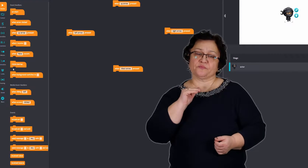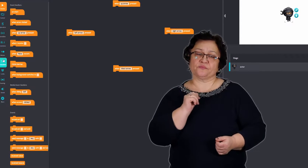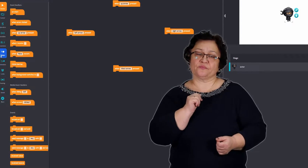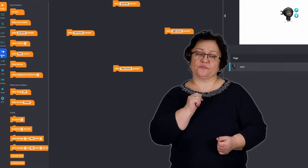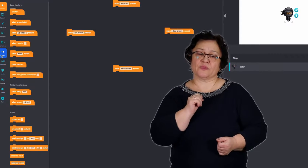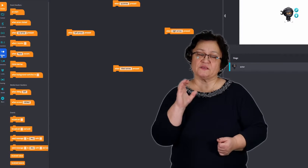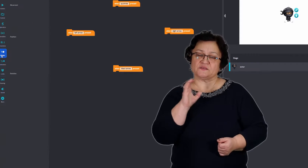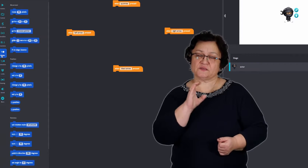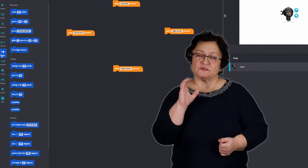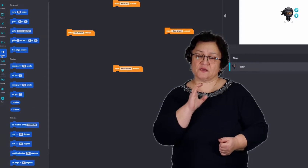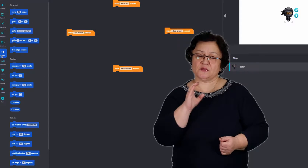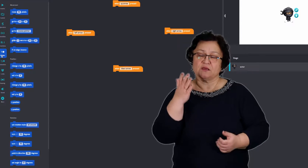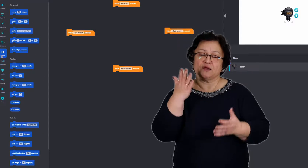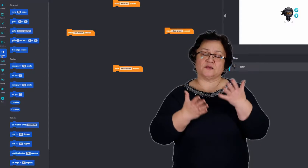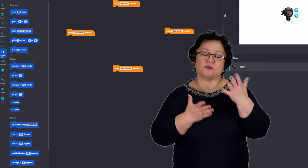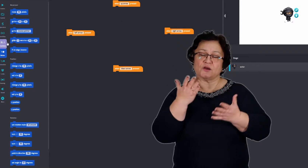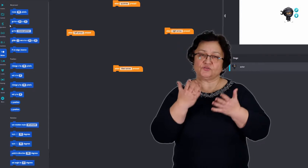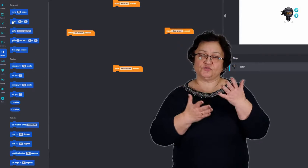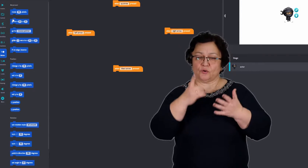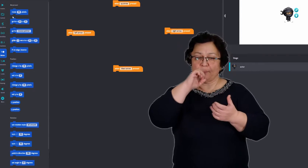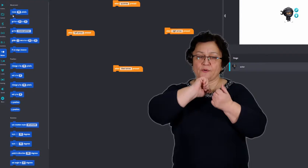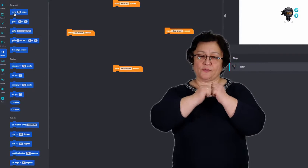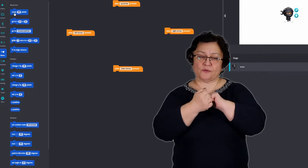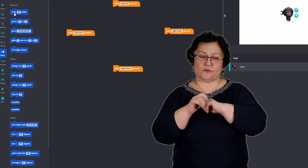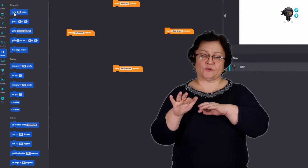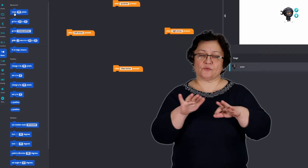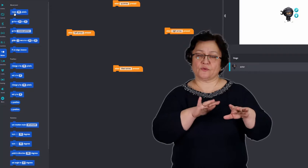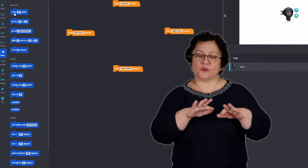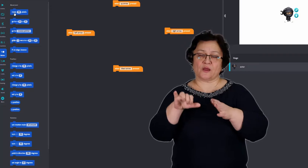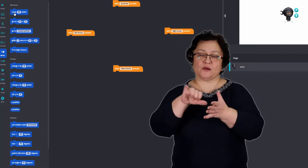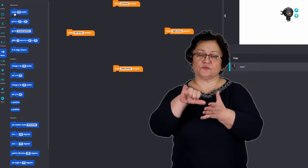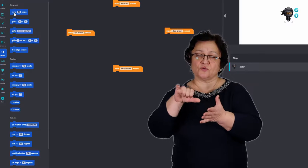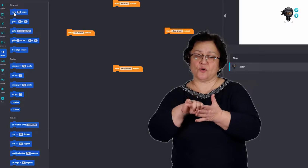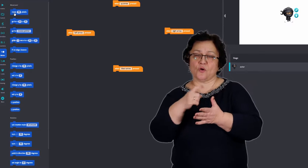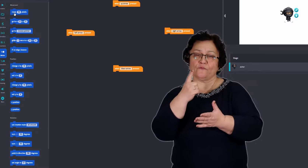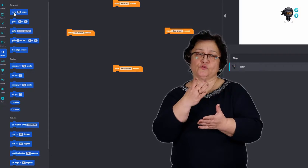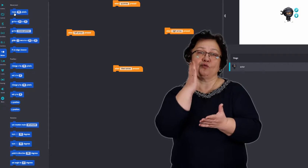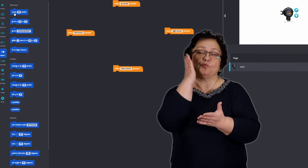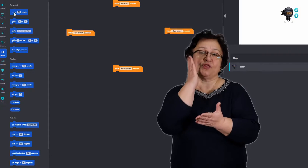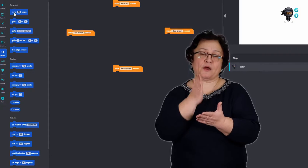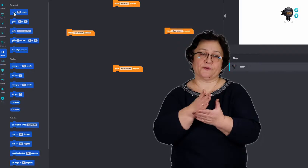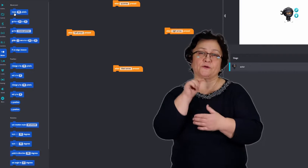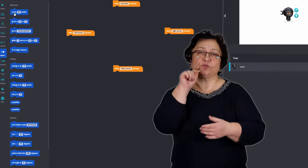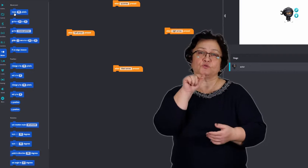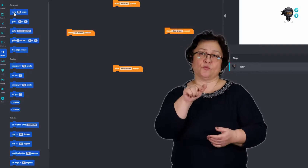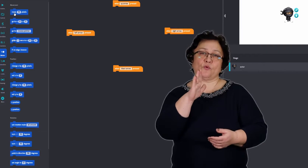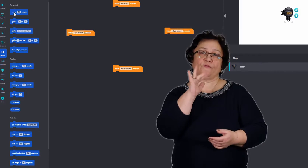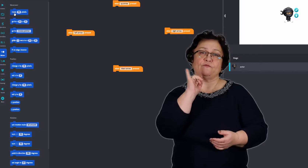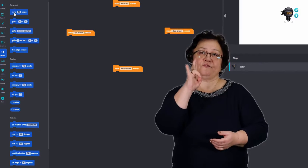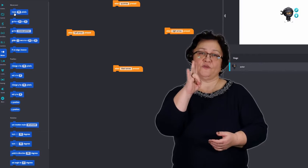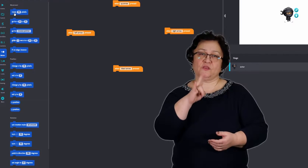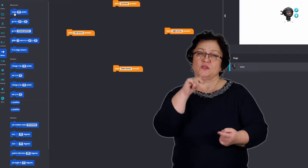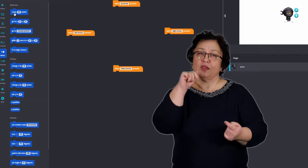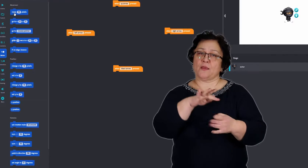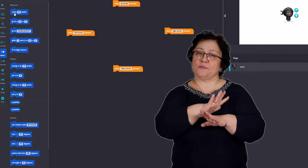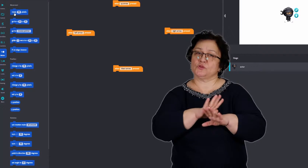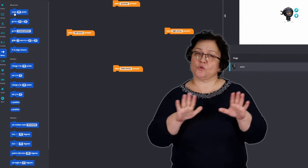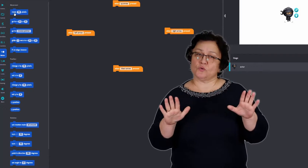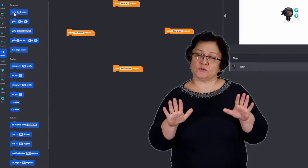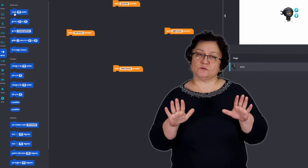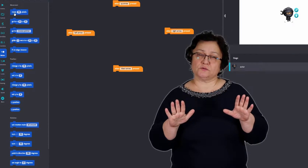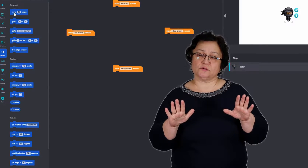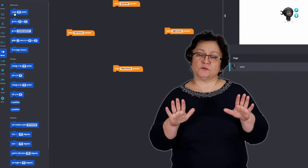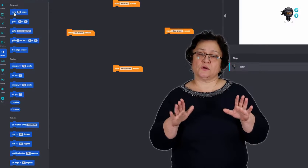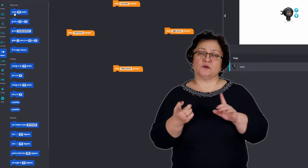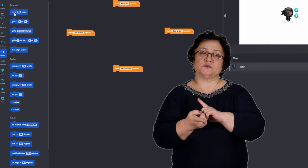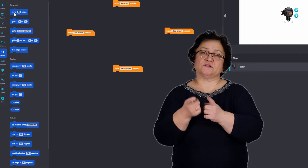Pixels. Якщо пам'ятаєш, він у нас рухає актора тільки в одному напрямку, тому він нам не